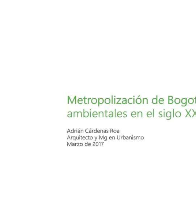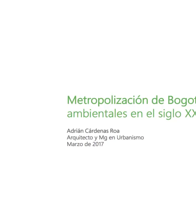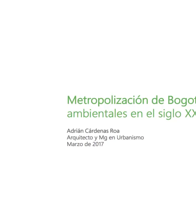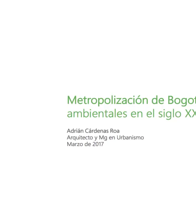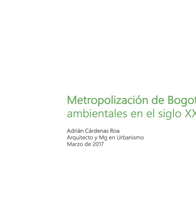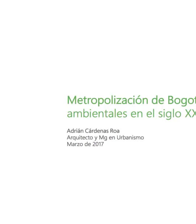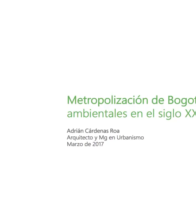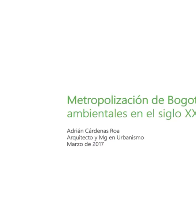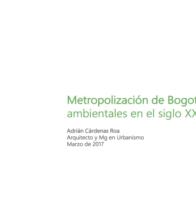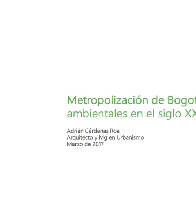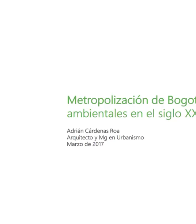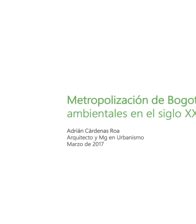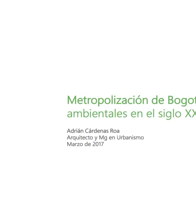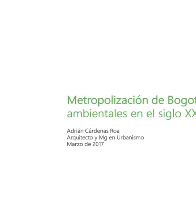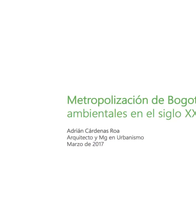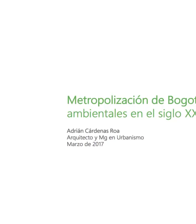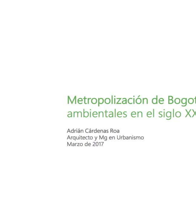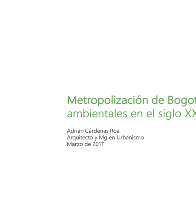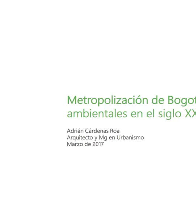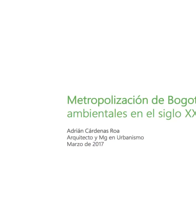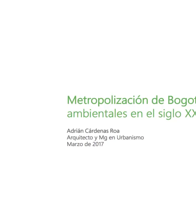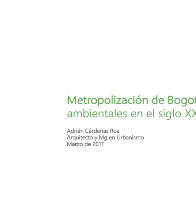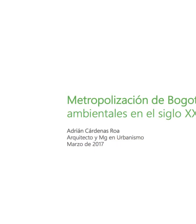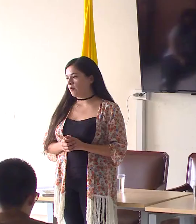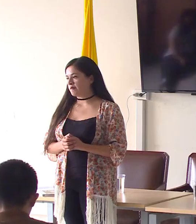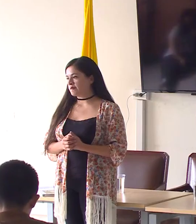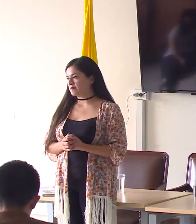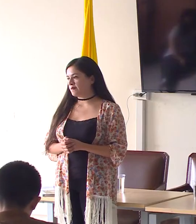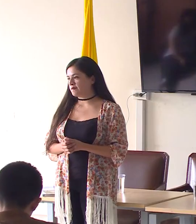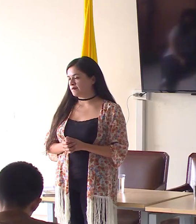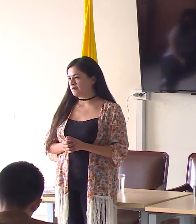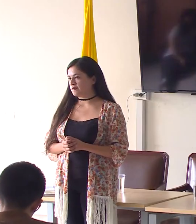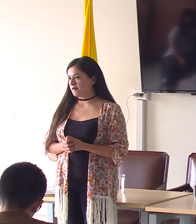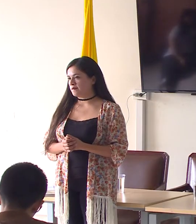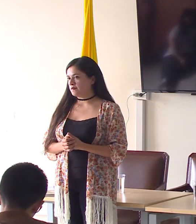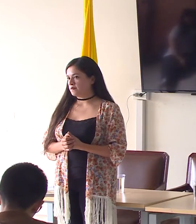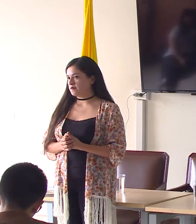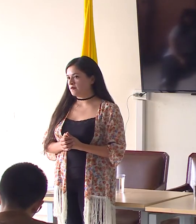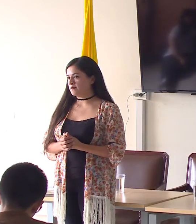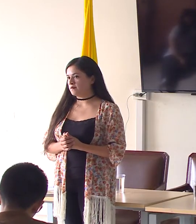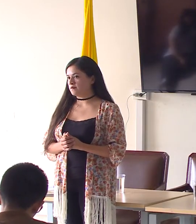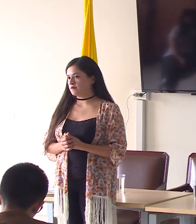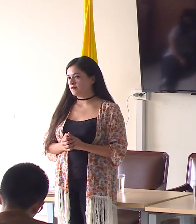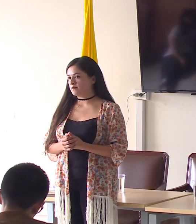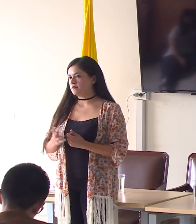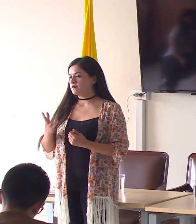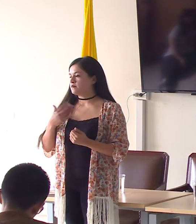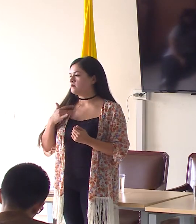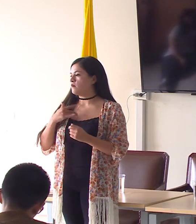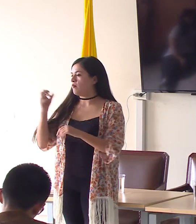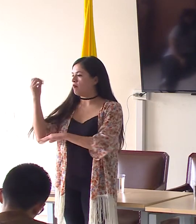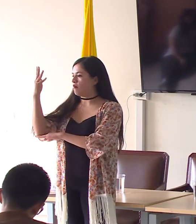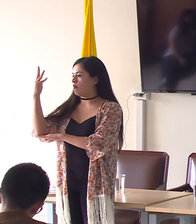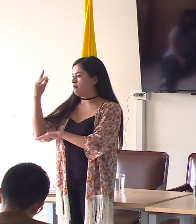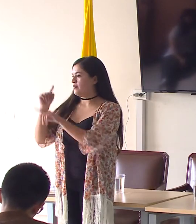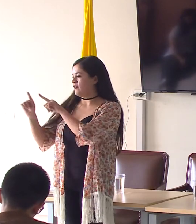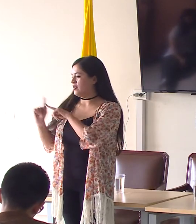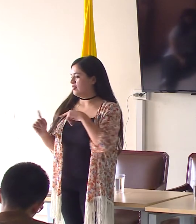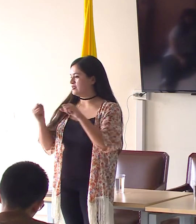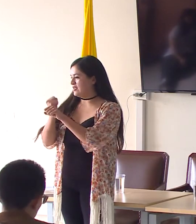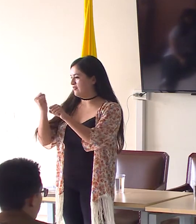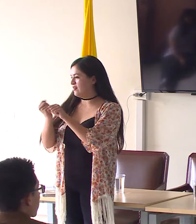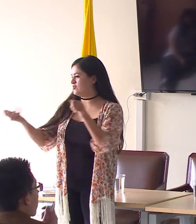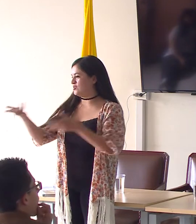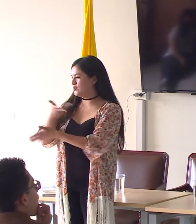siglo 21 en esta presentación voy a reunir como distintos trabajos como